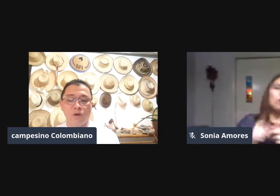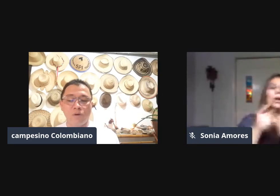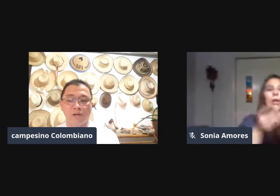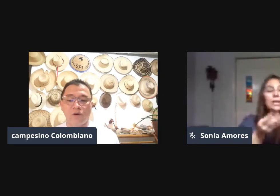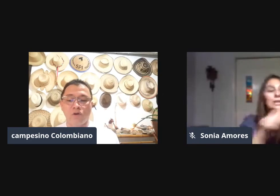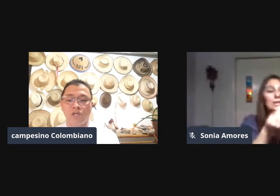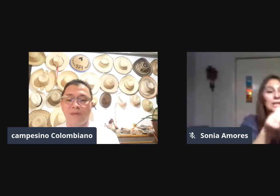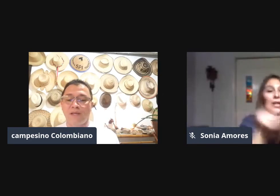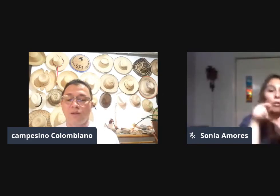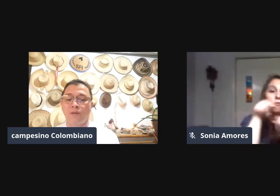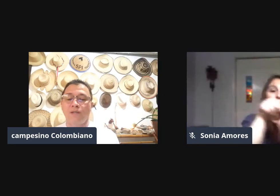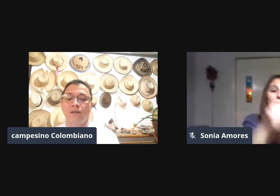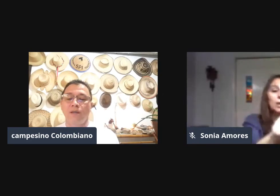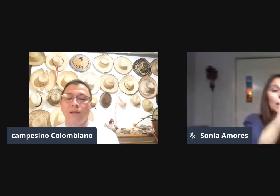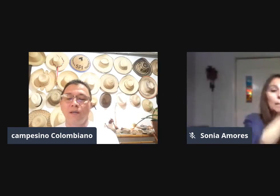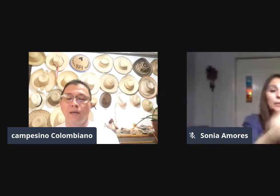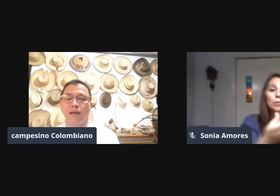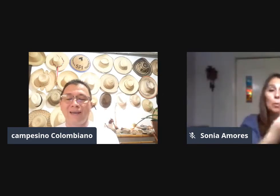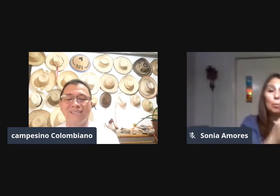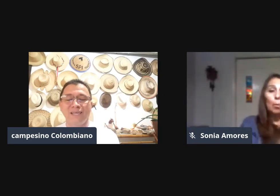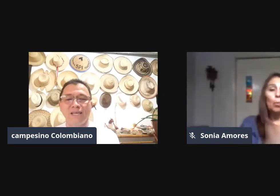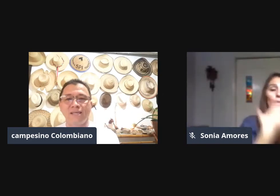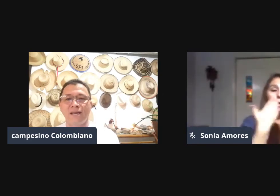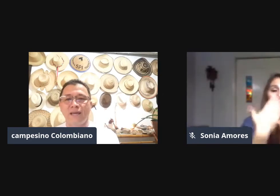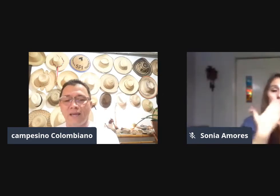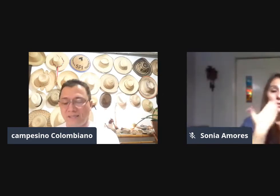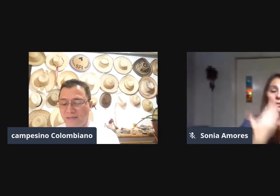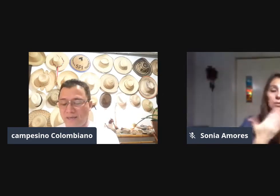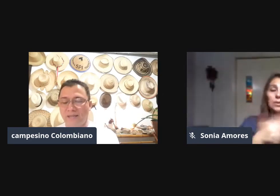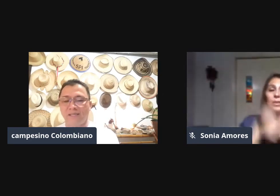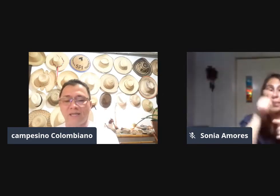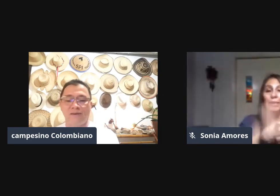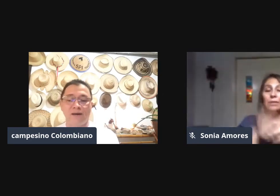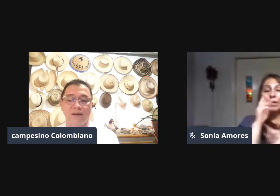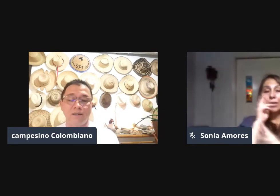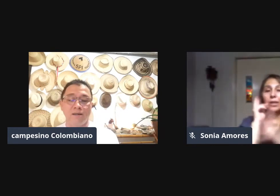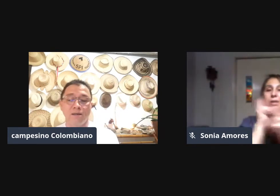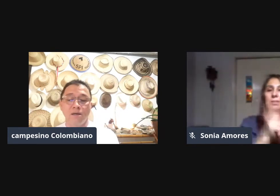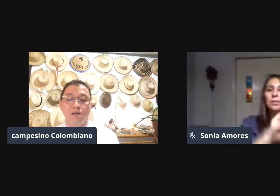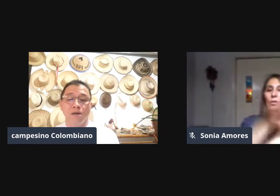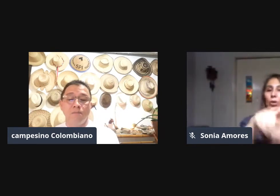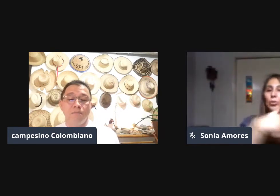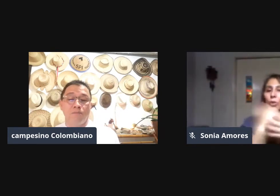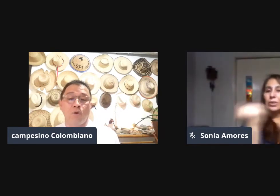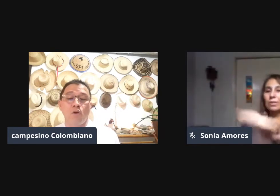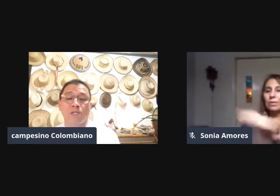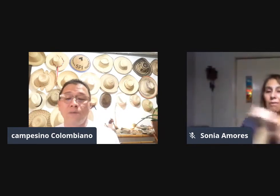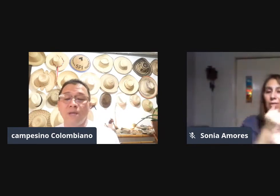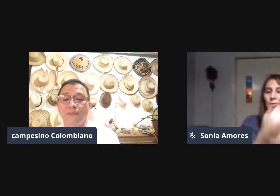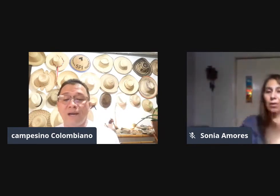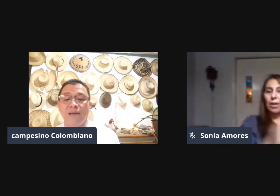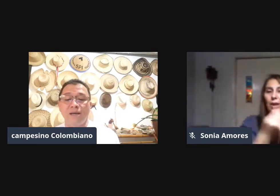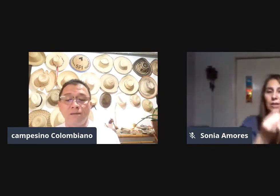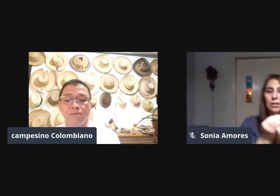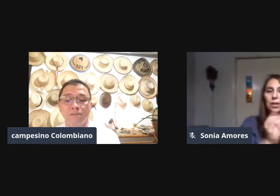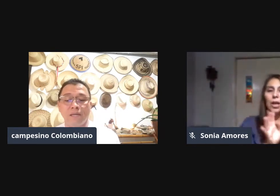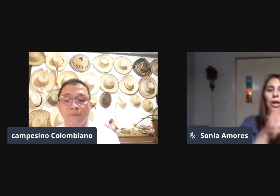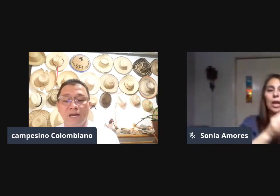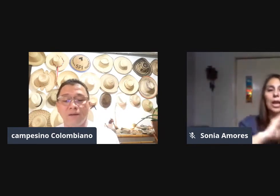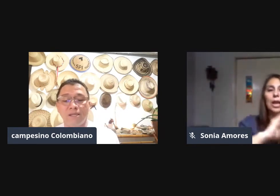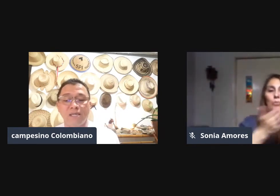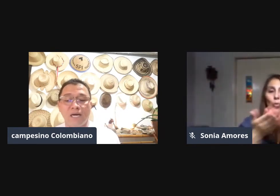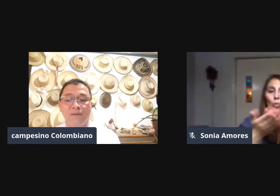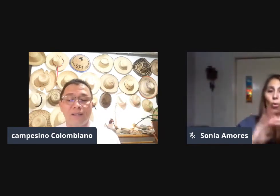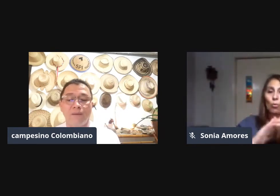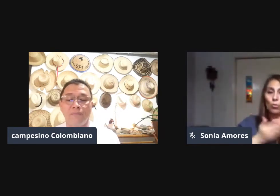haya todo un reconocimiento en ese quehacer y en ese trabajar. Por último, ya para ir